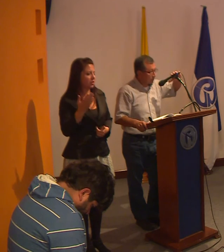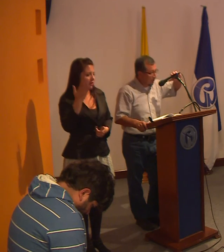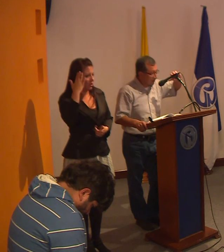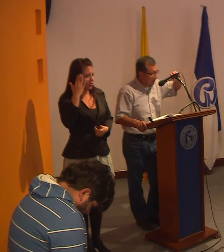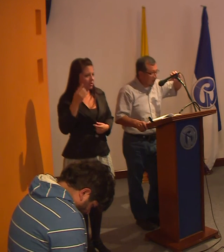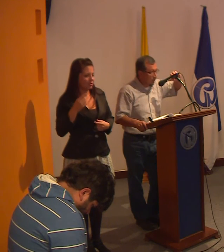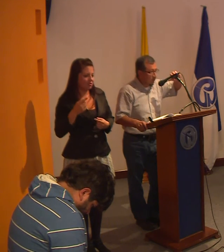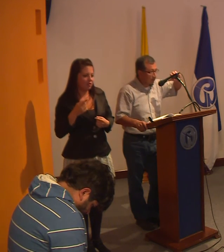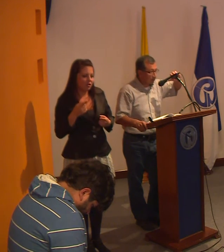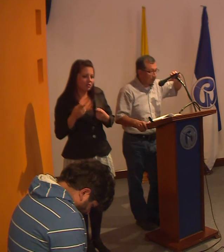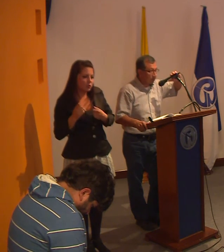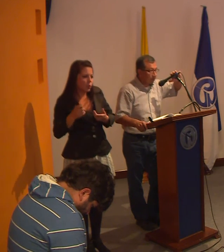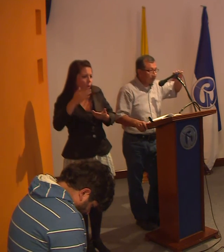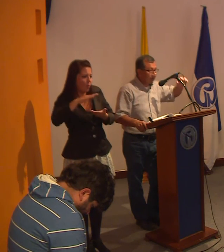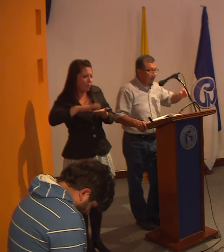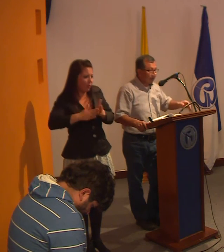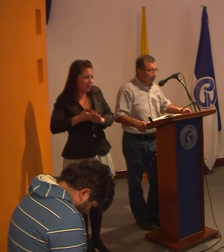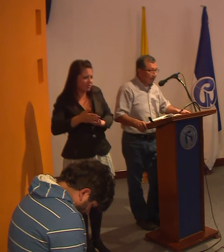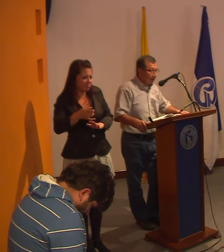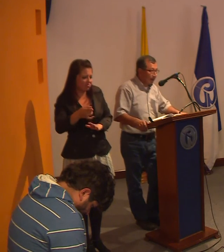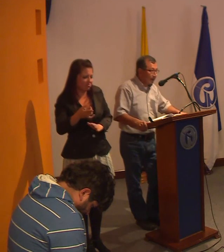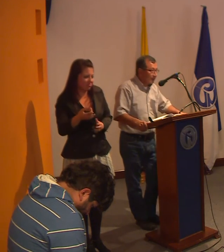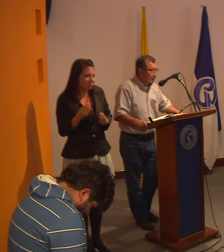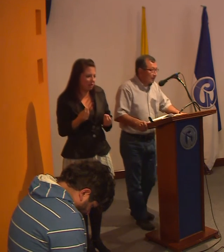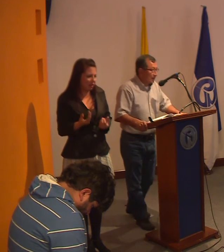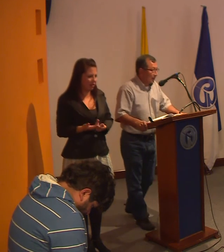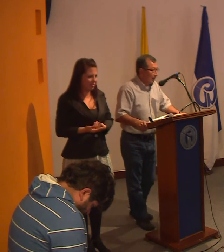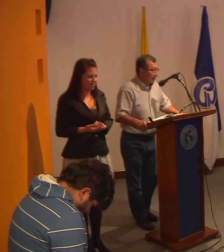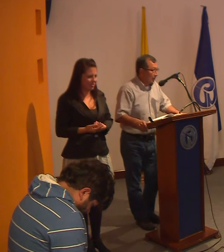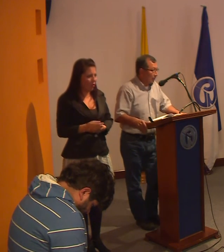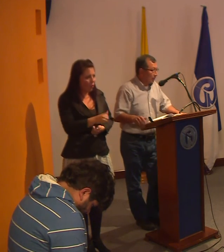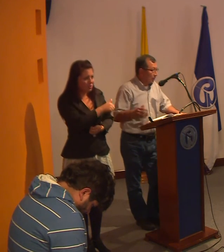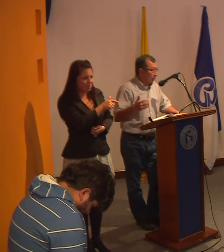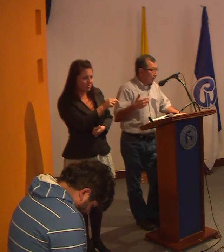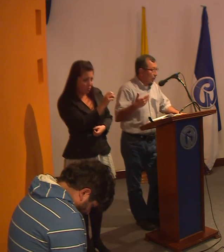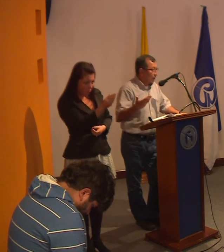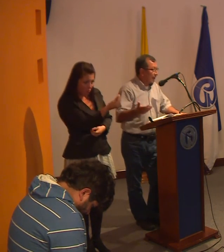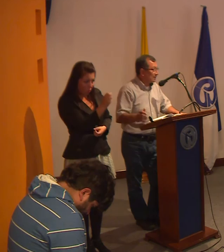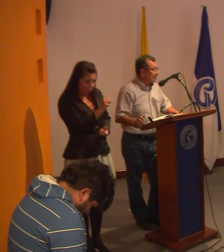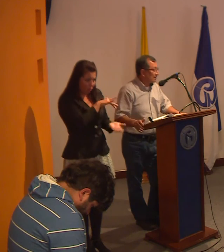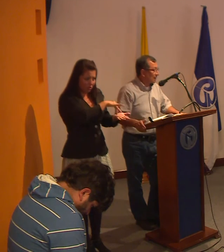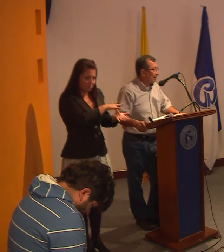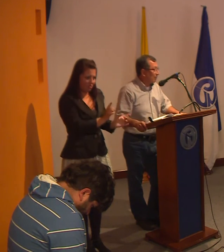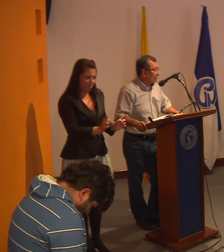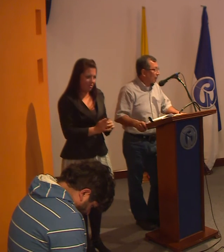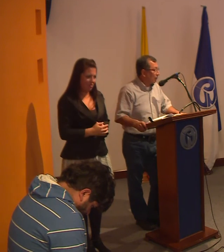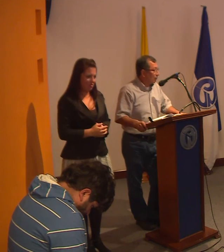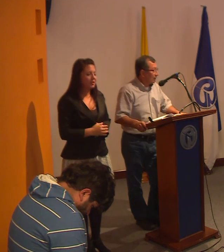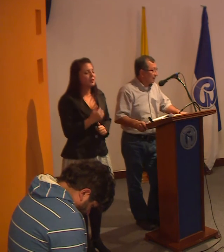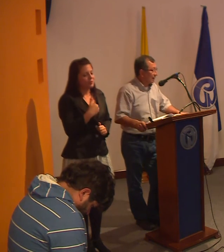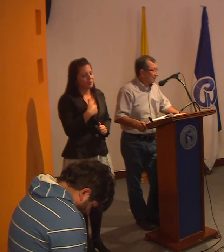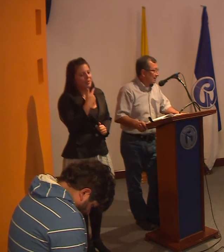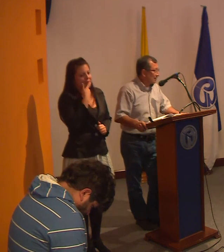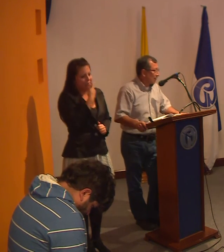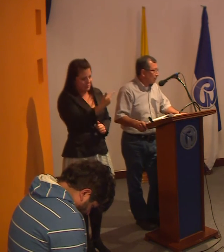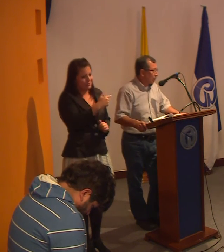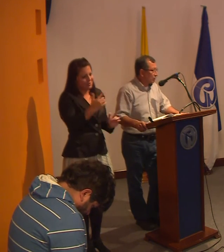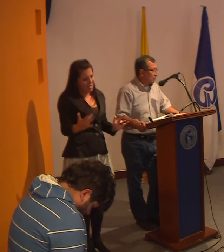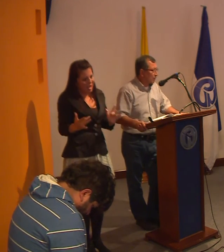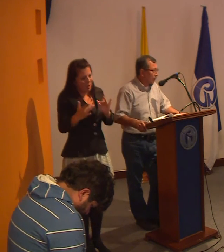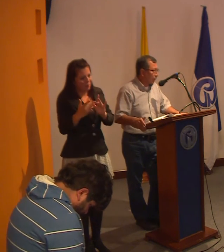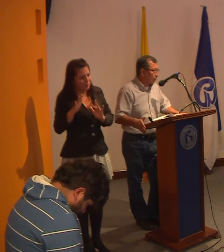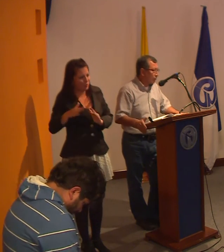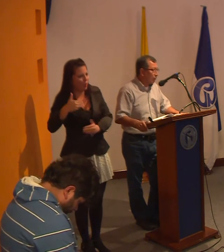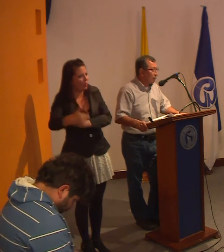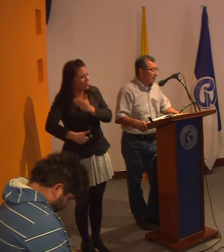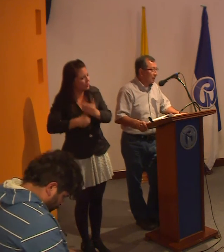tienen absolutamente ningún sentido. De tal manera que lo que voy a decir está en el marco de la necesidad de un